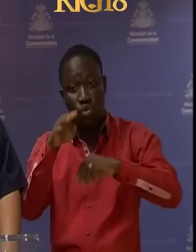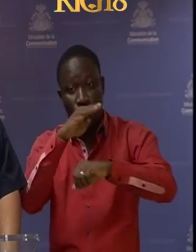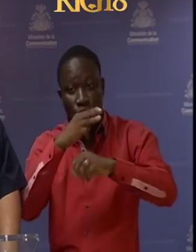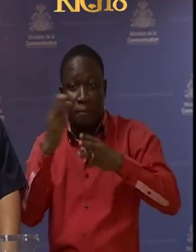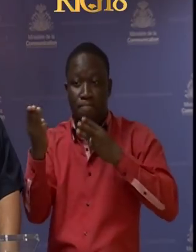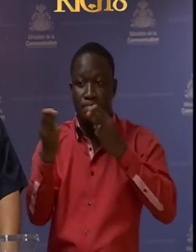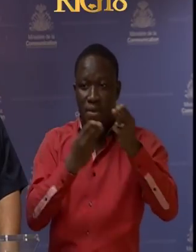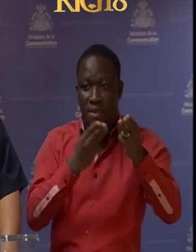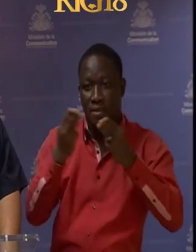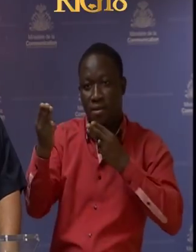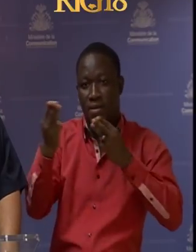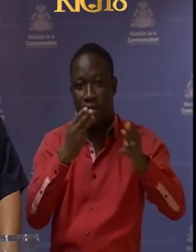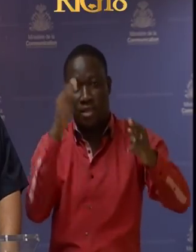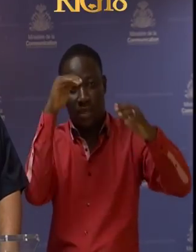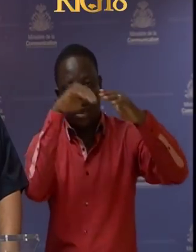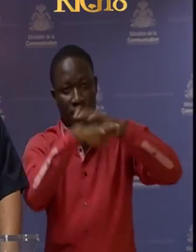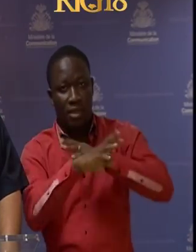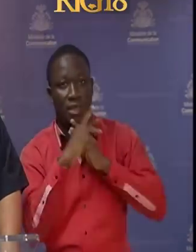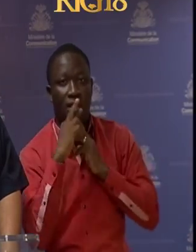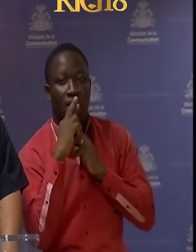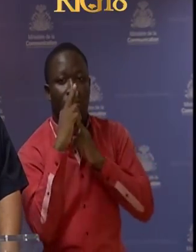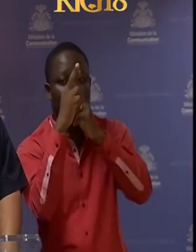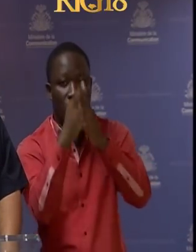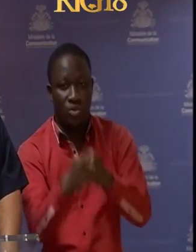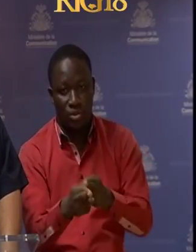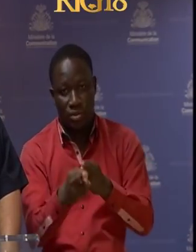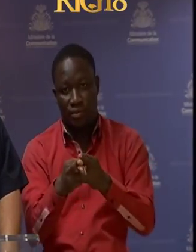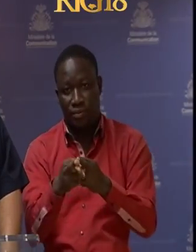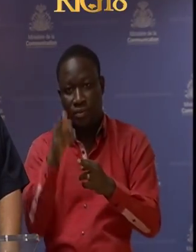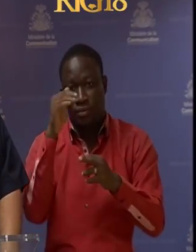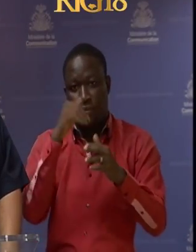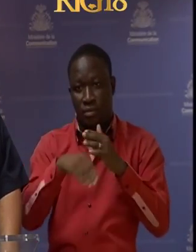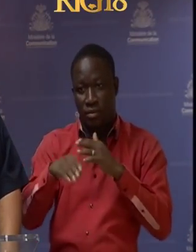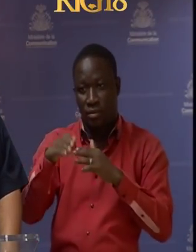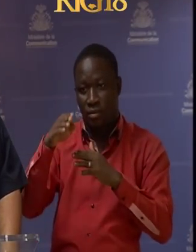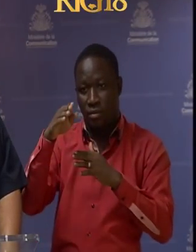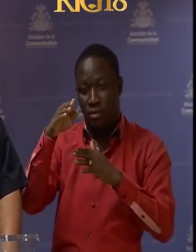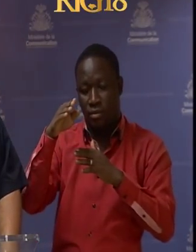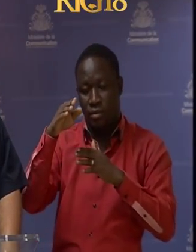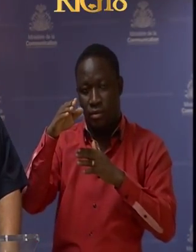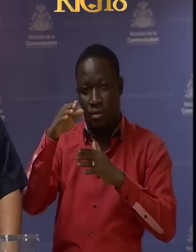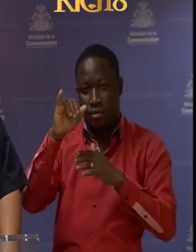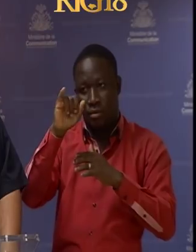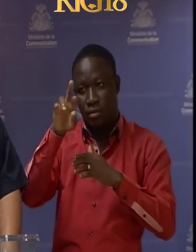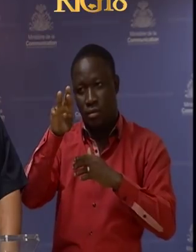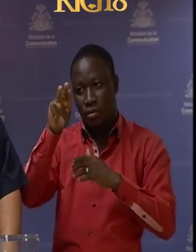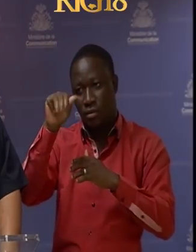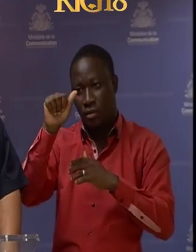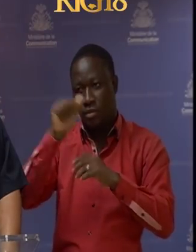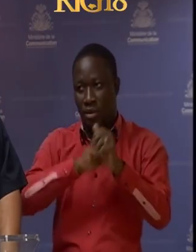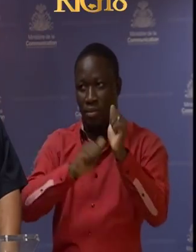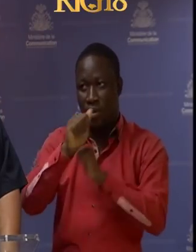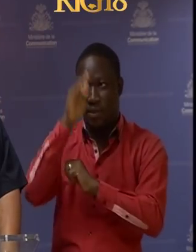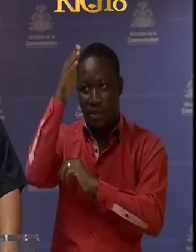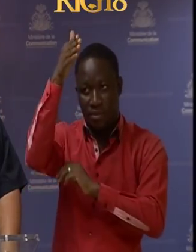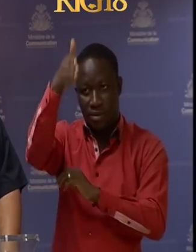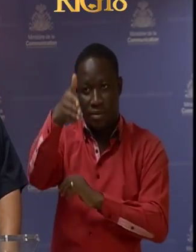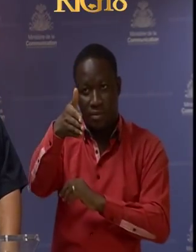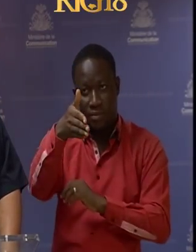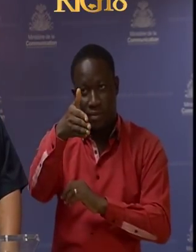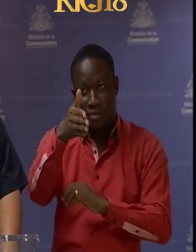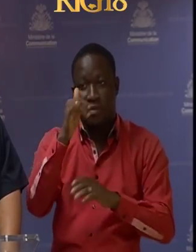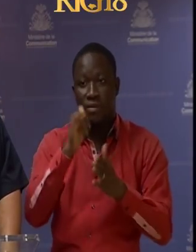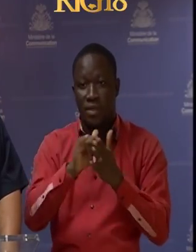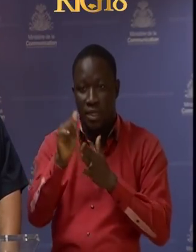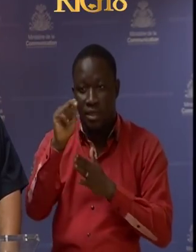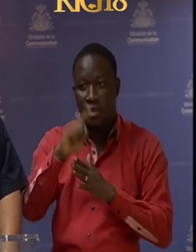ministère qui impliqué dans la réponse dans les affaires et Irma qui parle passer sous pays, ya, et ben